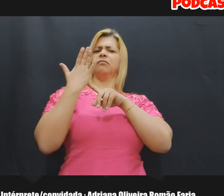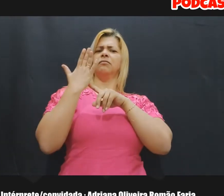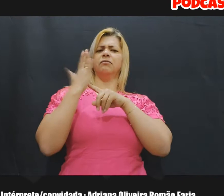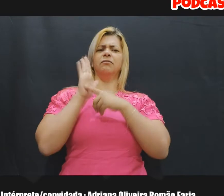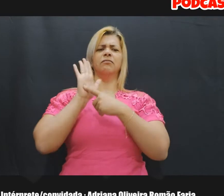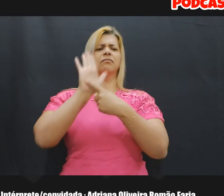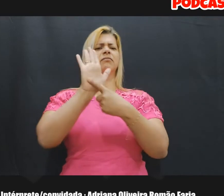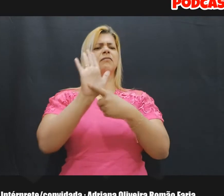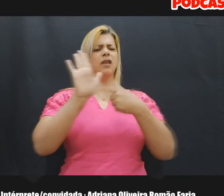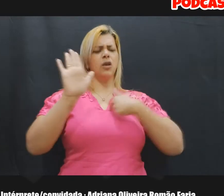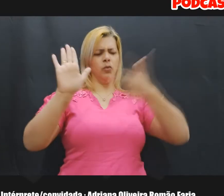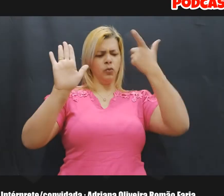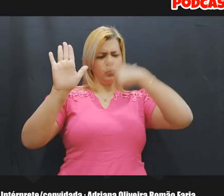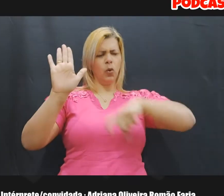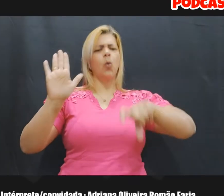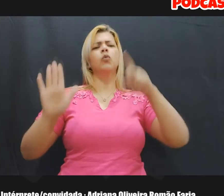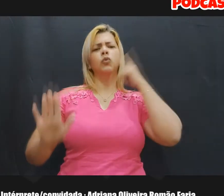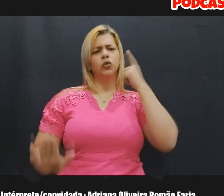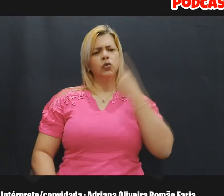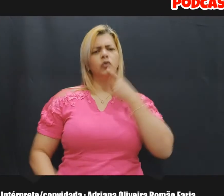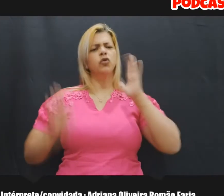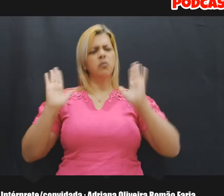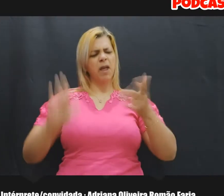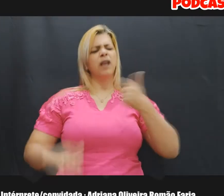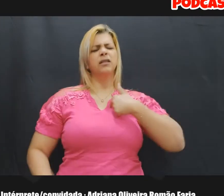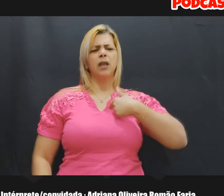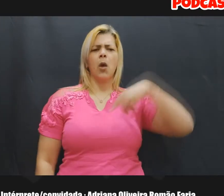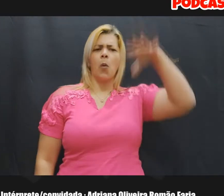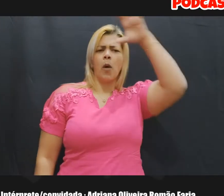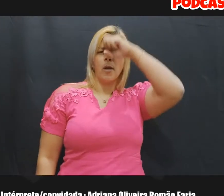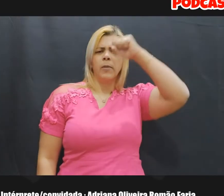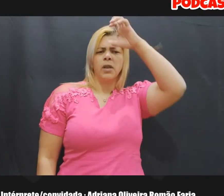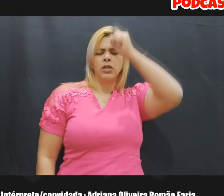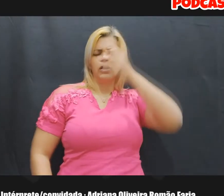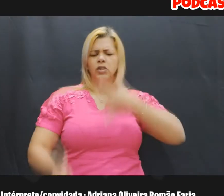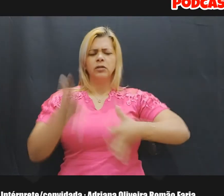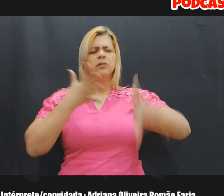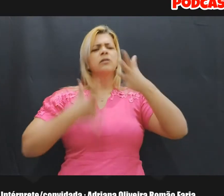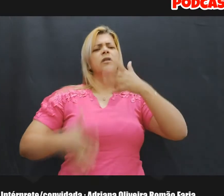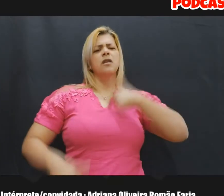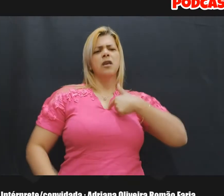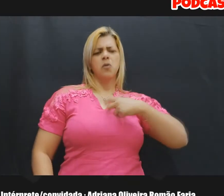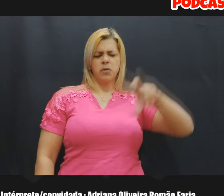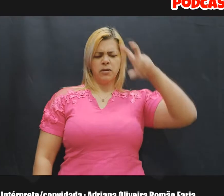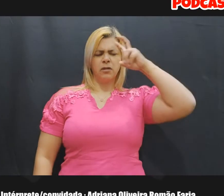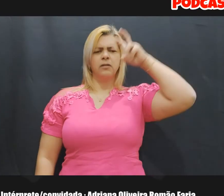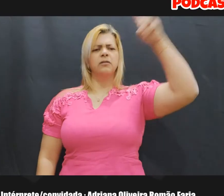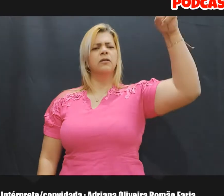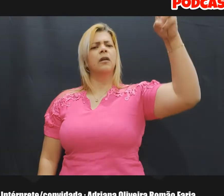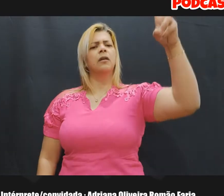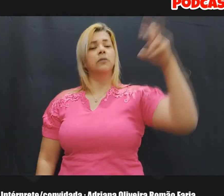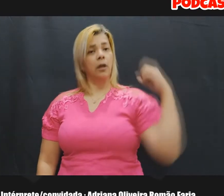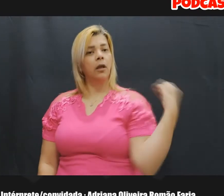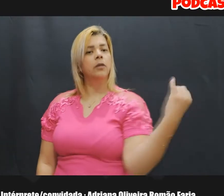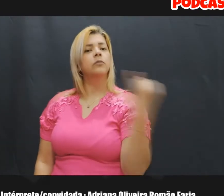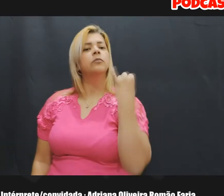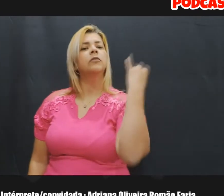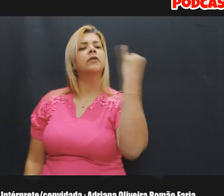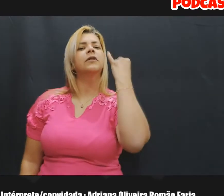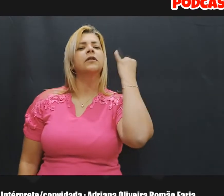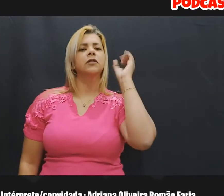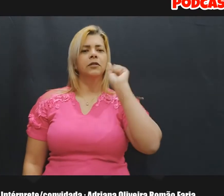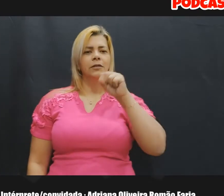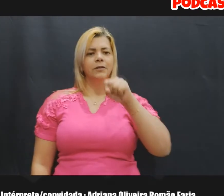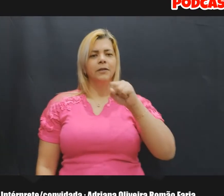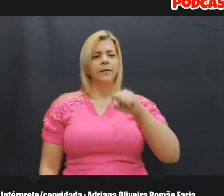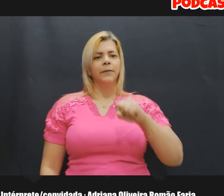são reconhecidos, tanto é que nós estamos aqui sempre para ajudar eles. Sim, é muito importante encontrar pessoas também